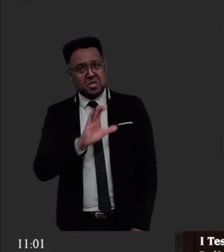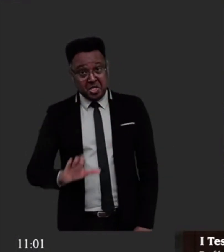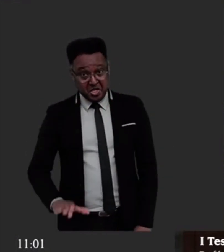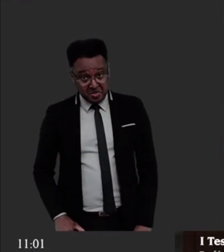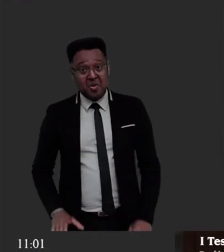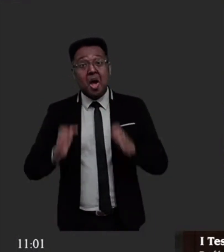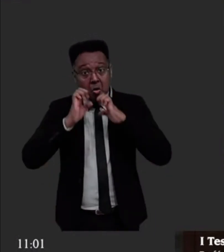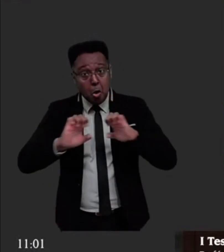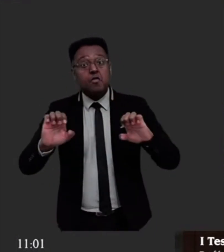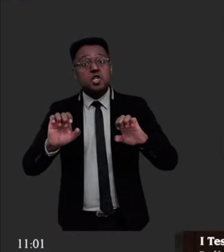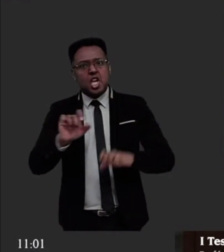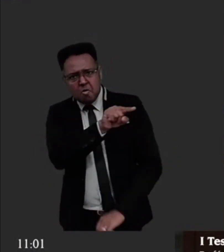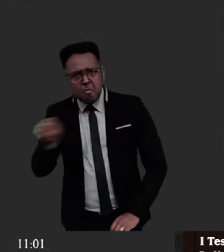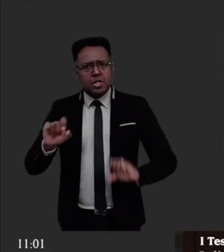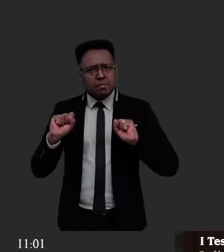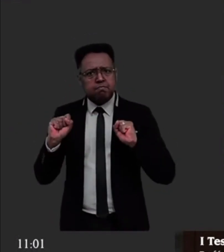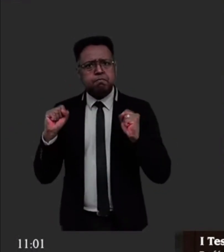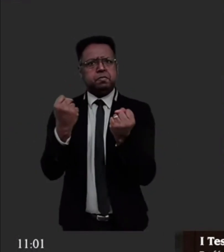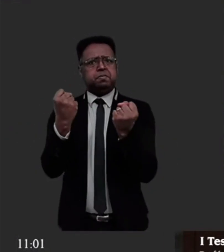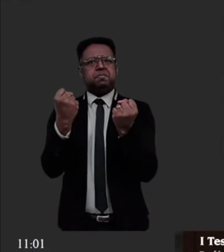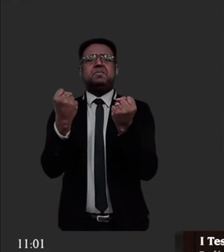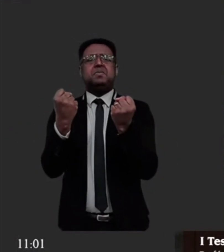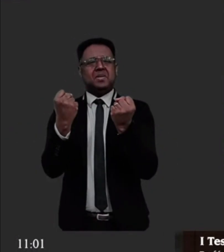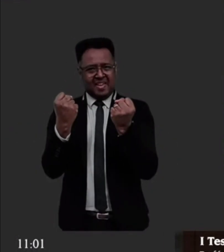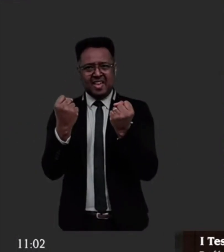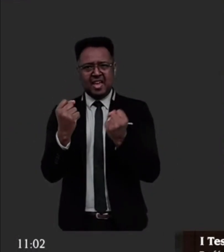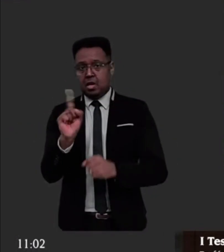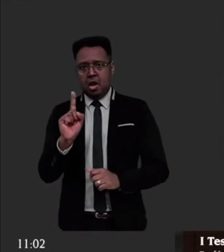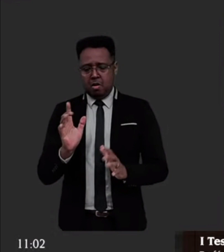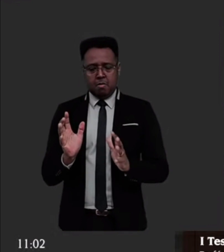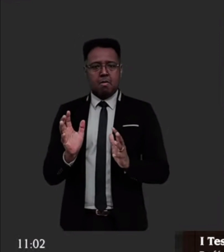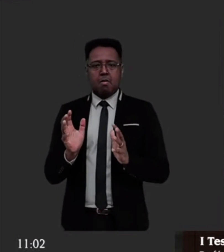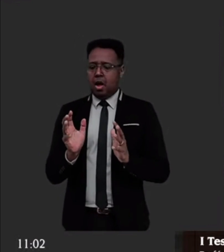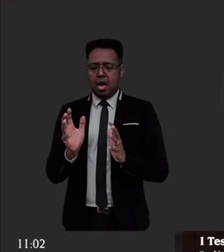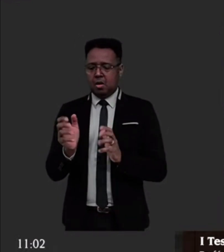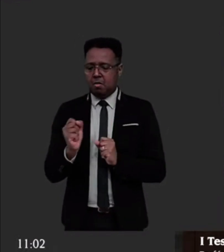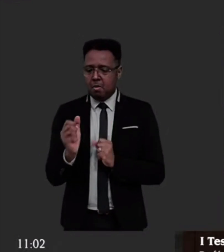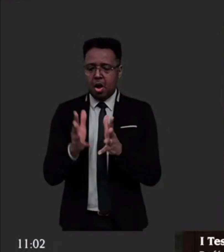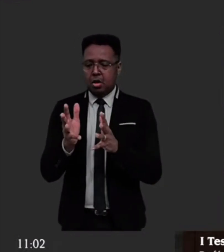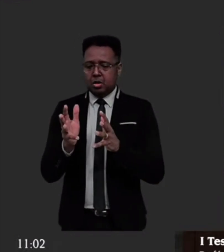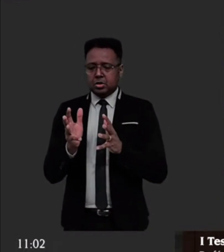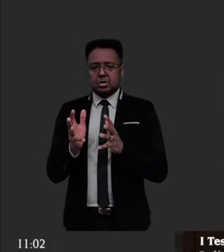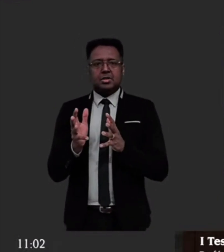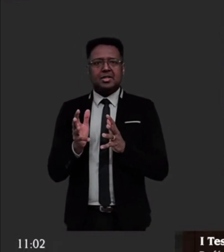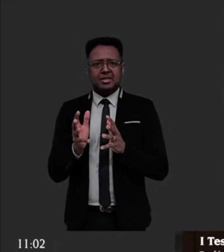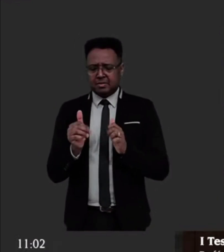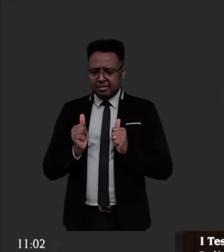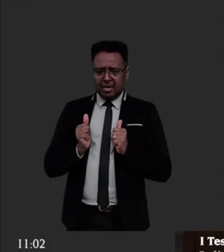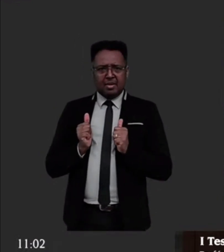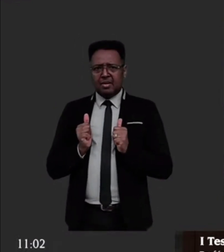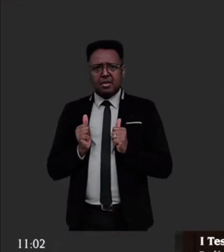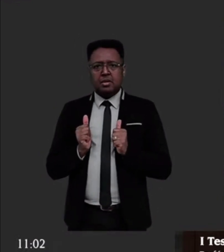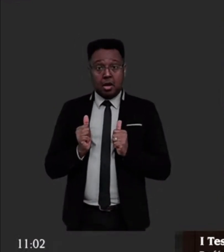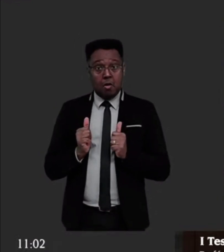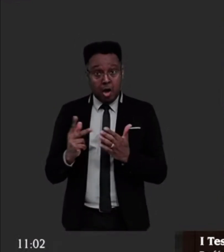do Evangelho de Jesus Cristo, não se oculta, não omite o pecado. Errou o corte, Senhor, não quero